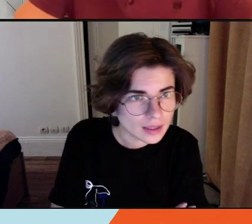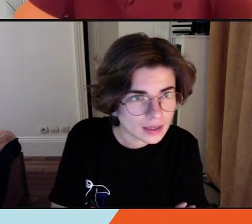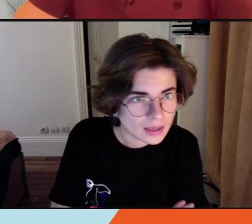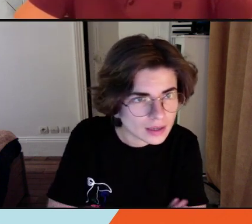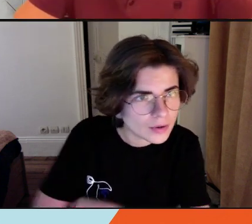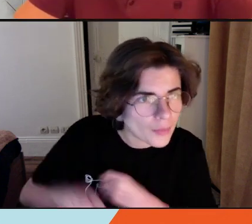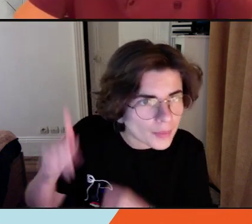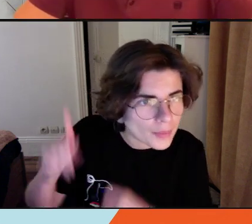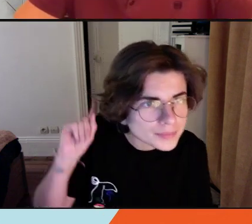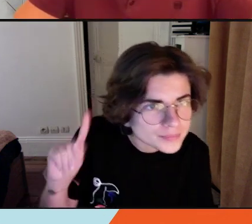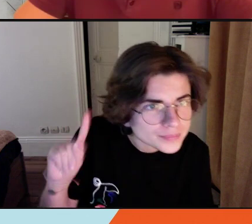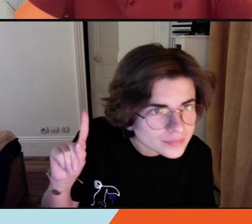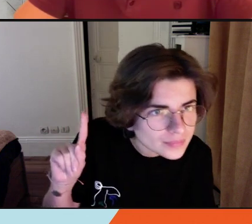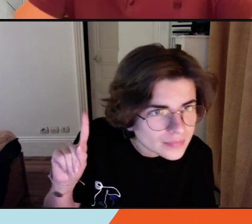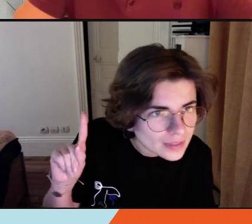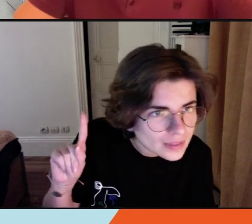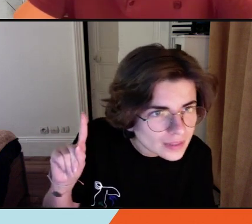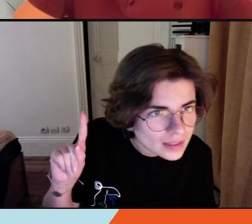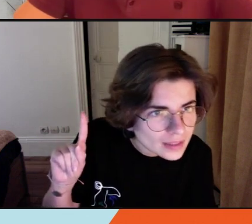Alors,